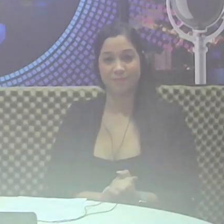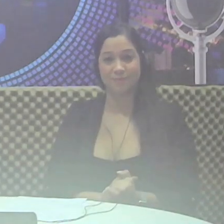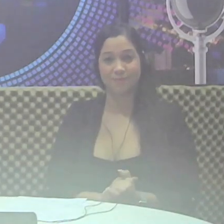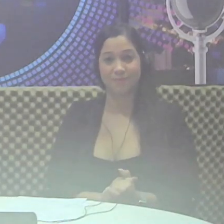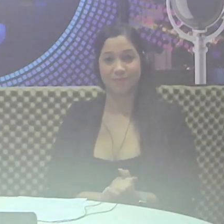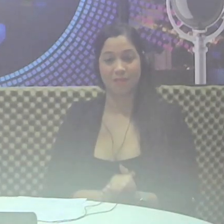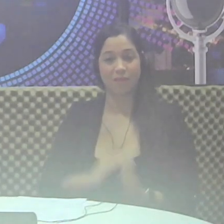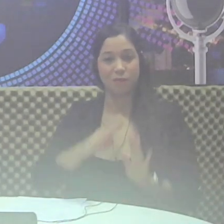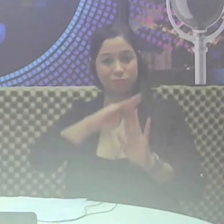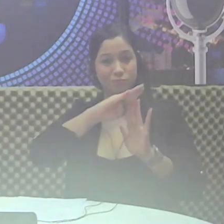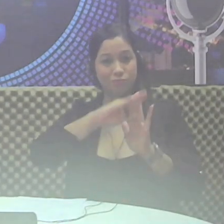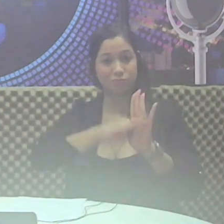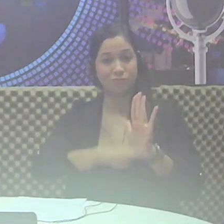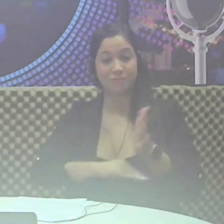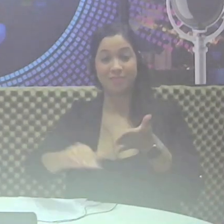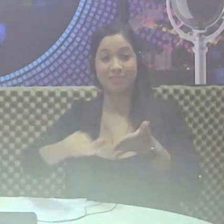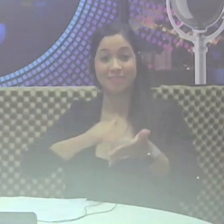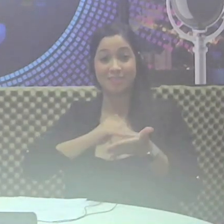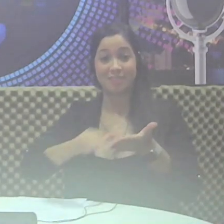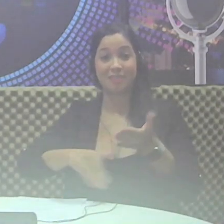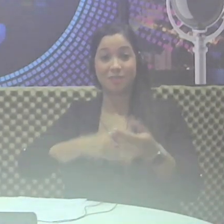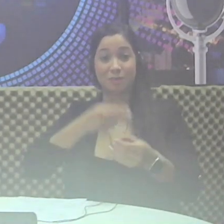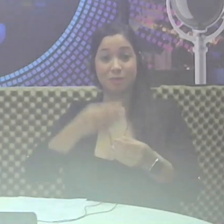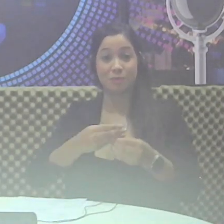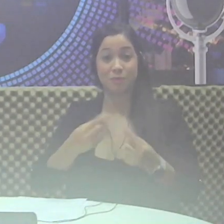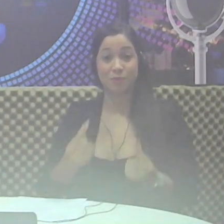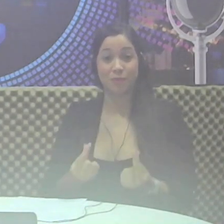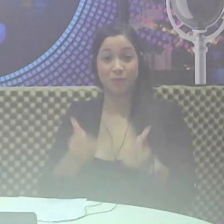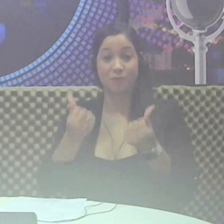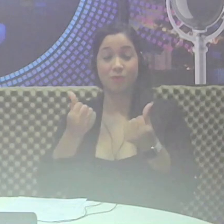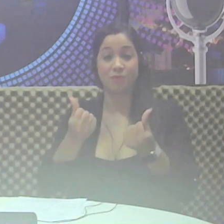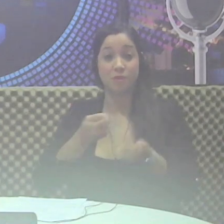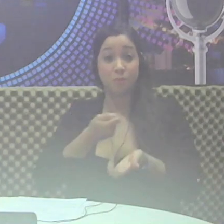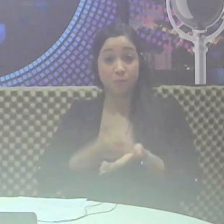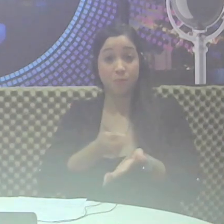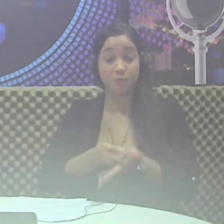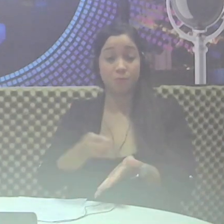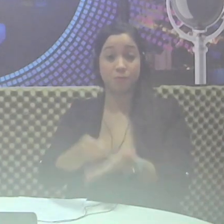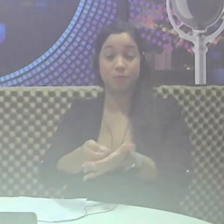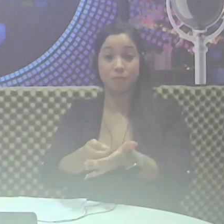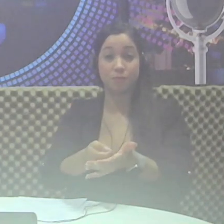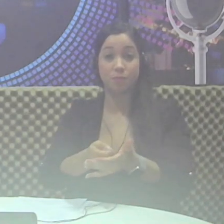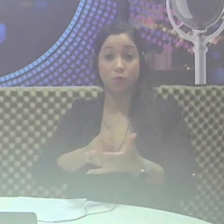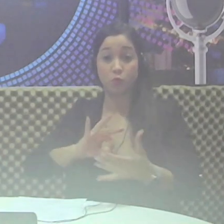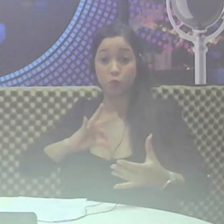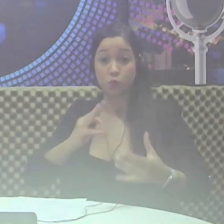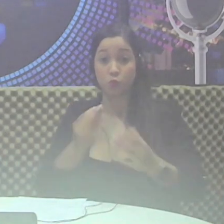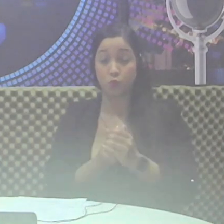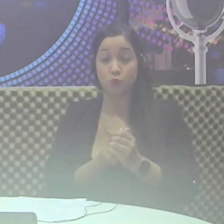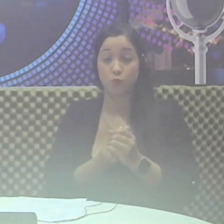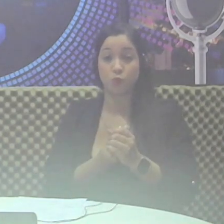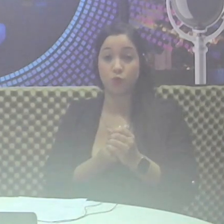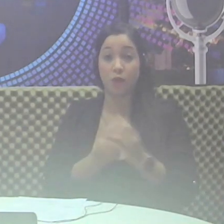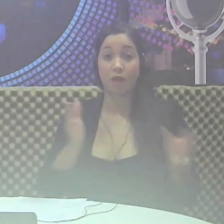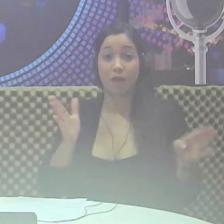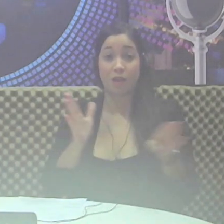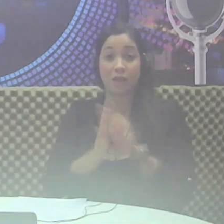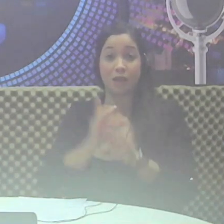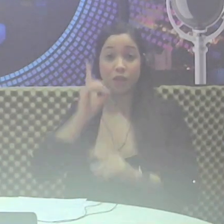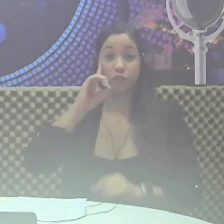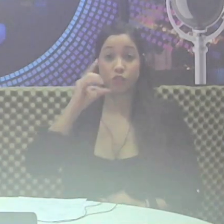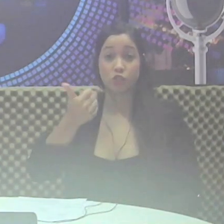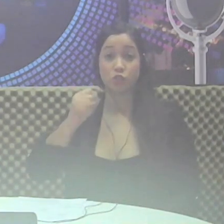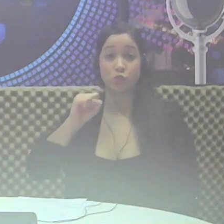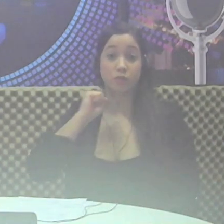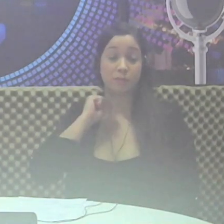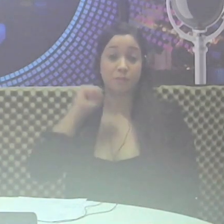Conforme o cronograma da Secretaria Municipal de Finanças, os pagamentos feitos em sua integralidade até 18 de abril por meio